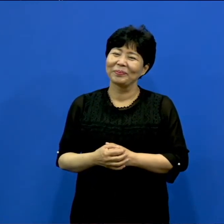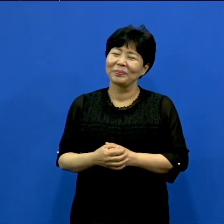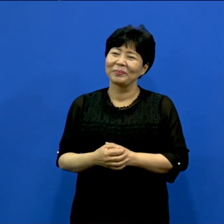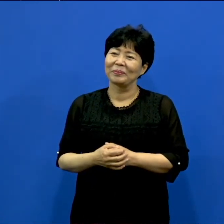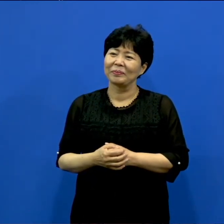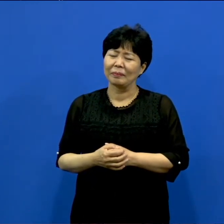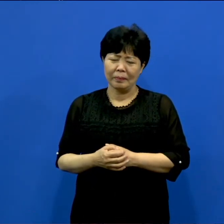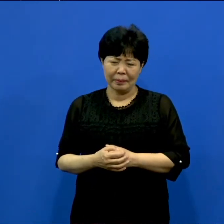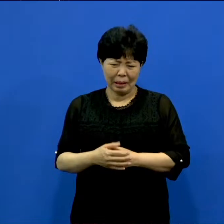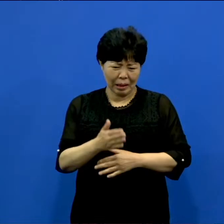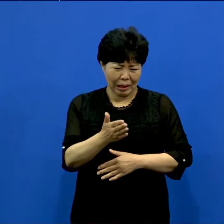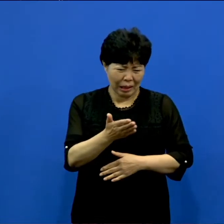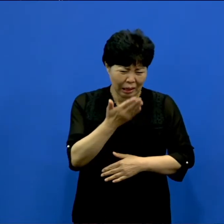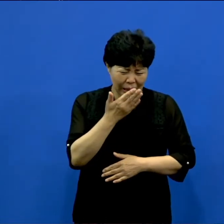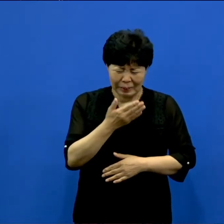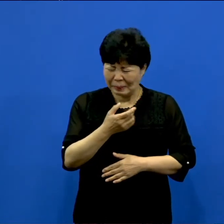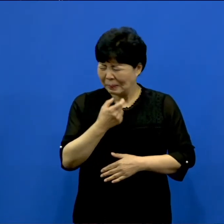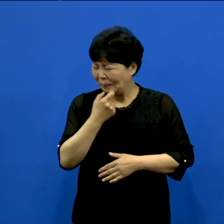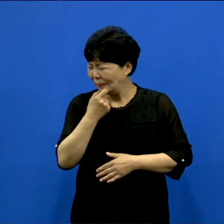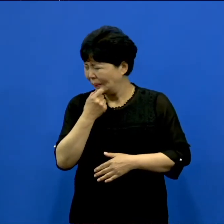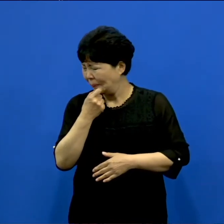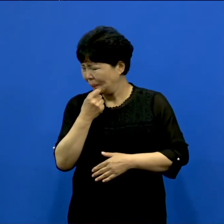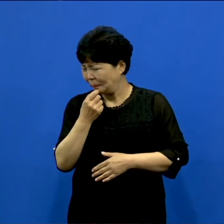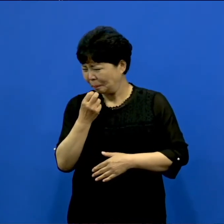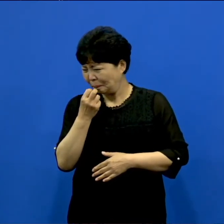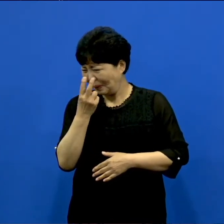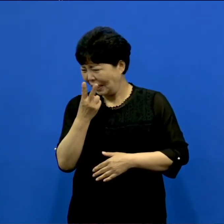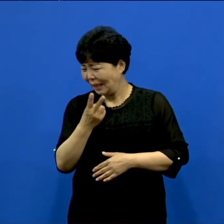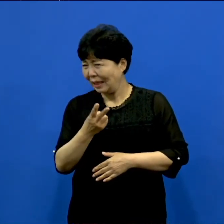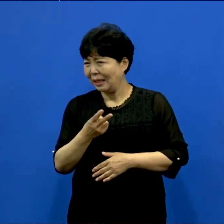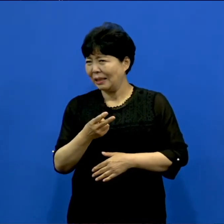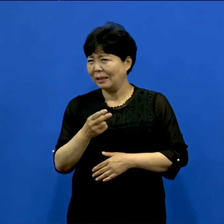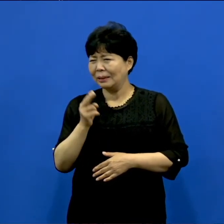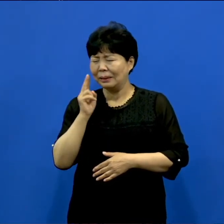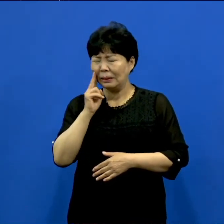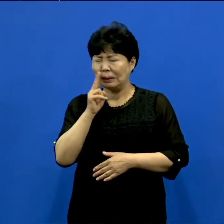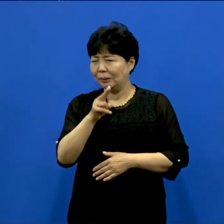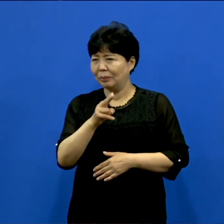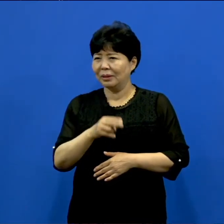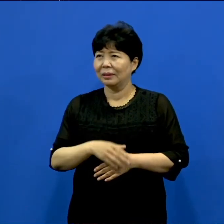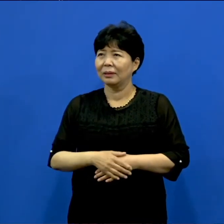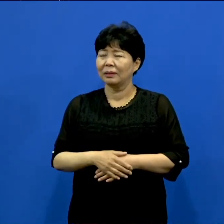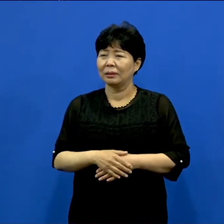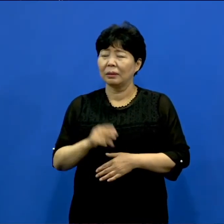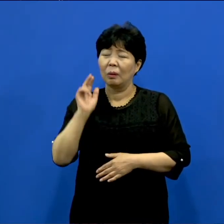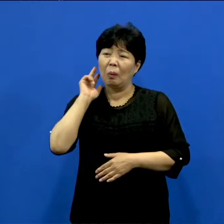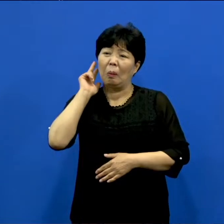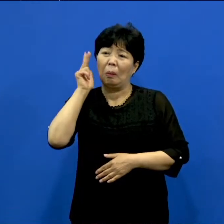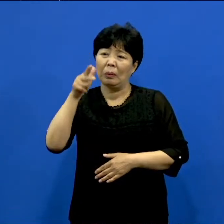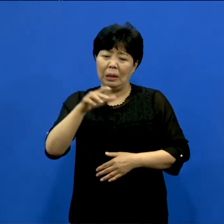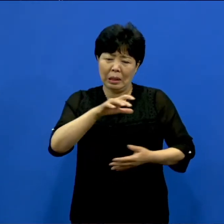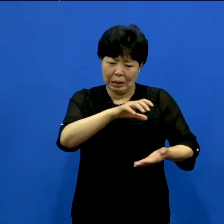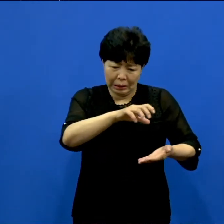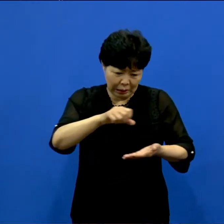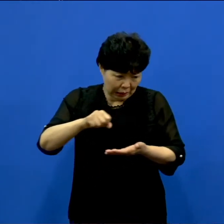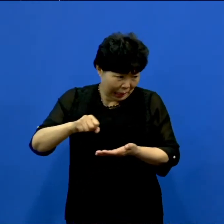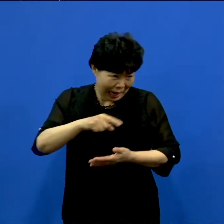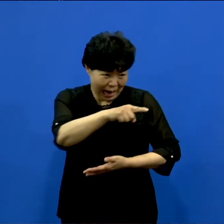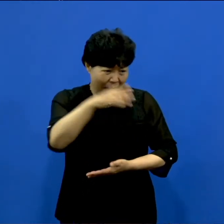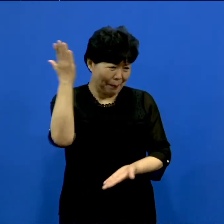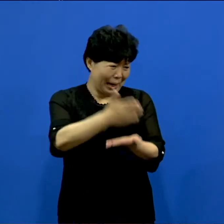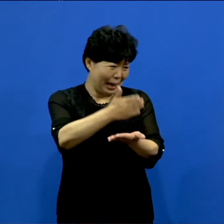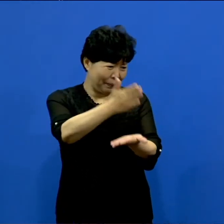먹고 싶지가 않아요. 냄새가 나는데 이게 보통 아니에요. 그래서 그때 호텔을 들고 먹으려고 하니까 호텔이 못 들고 들어오게